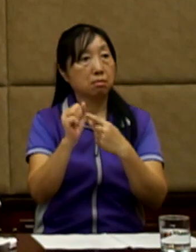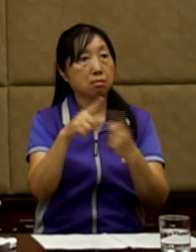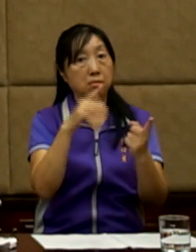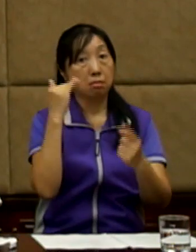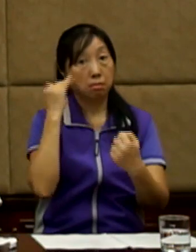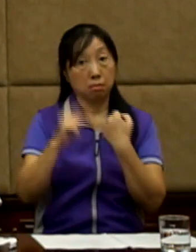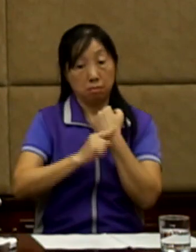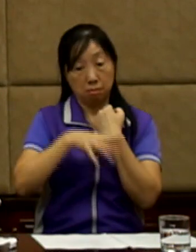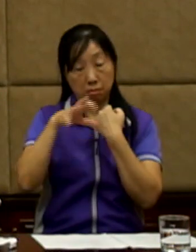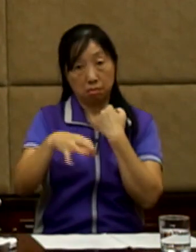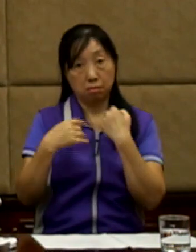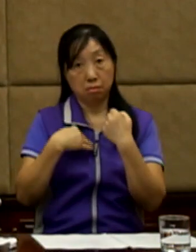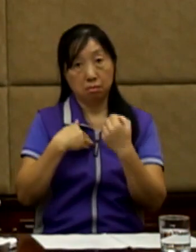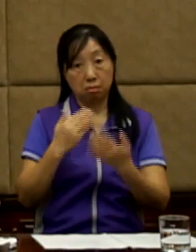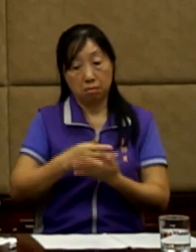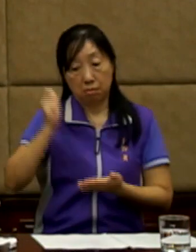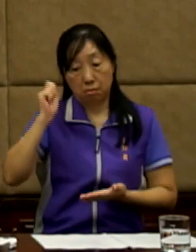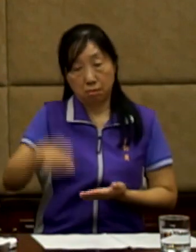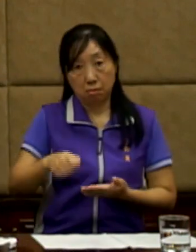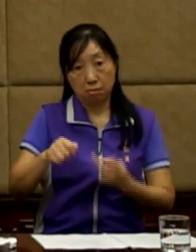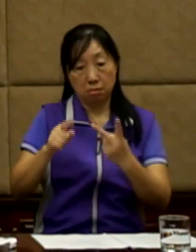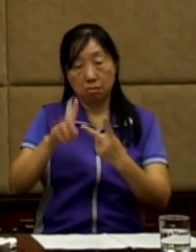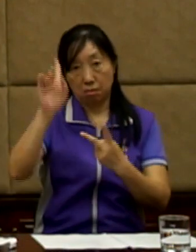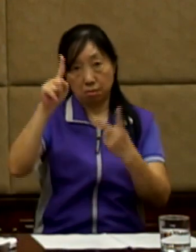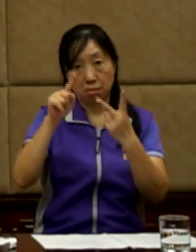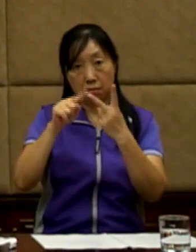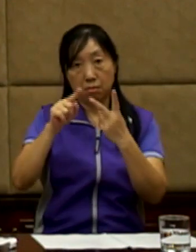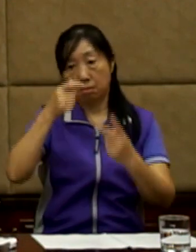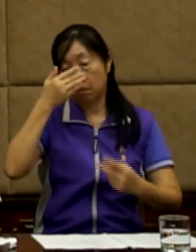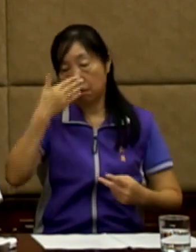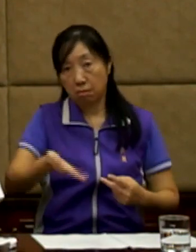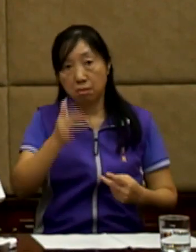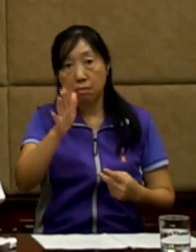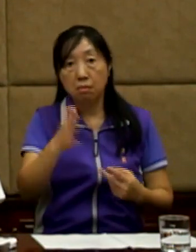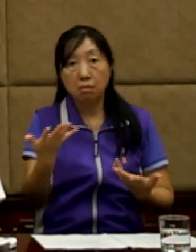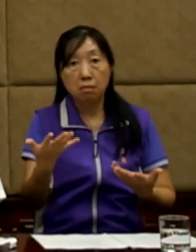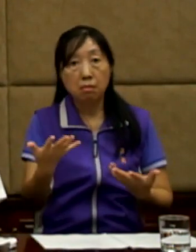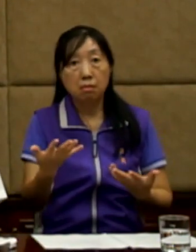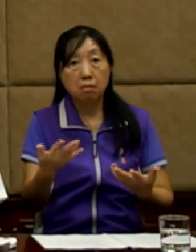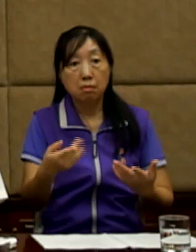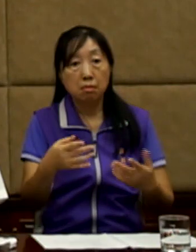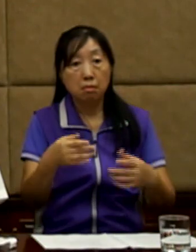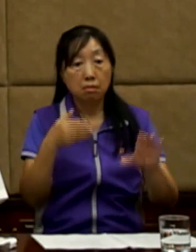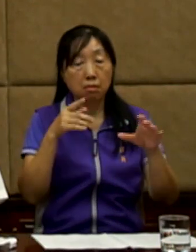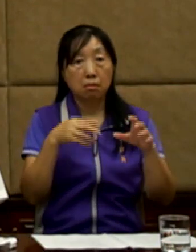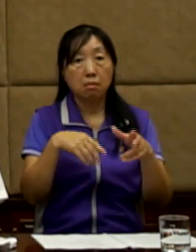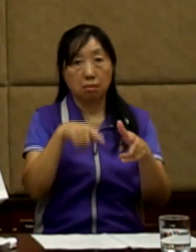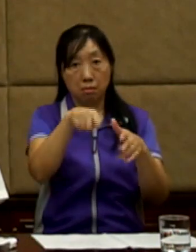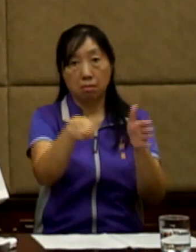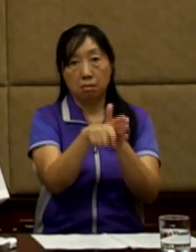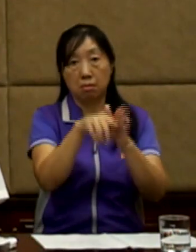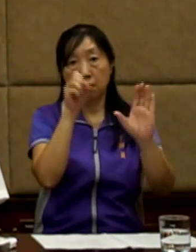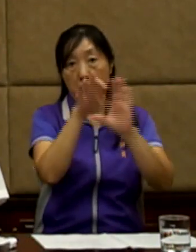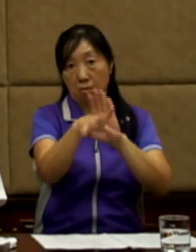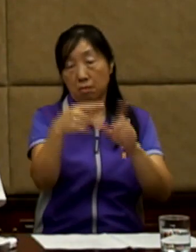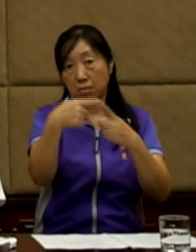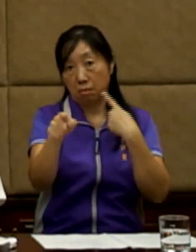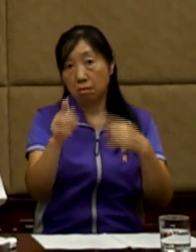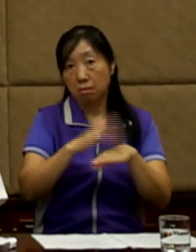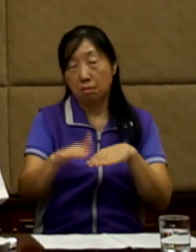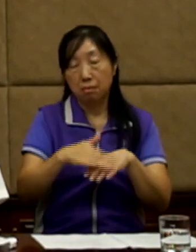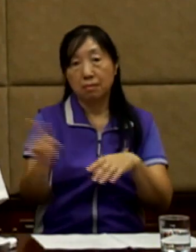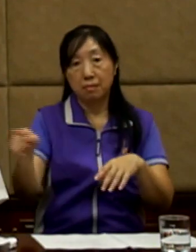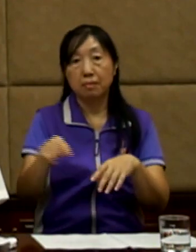判一方的败诉或怎么样，他依法可能就。 但是那个没有错啊，这个会我们就尊重啊，因为但是按照那